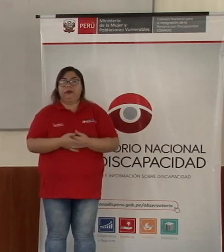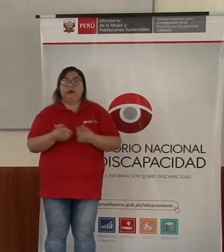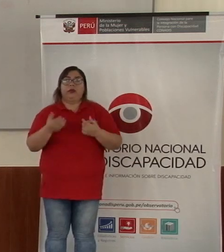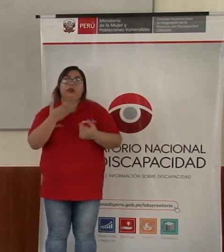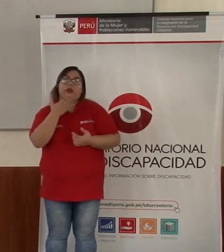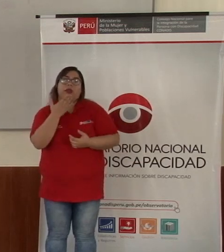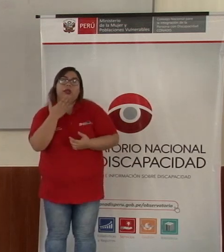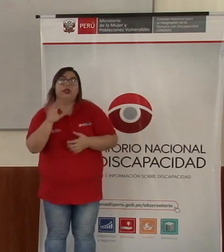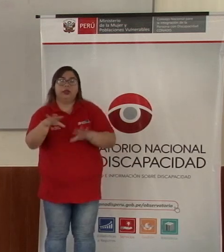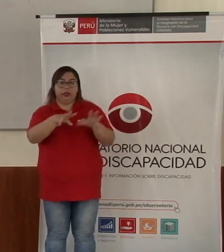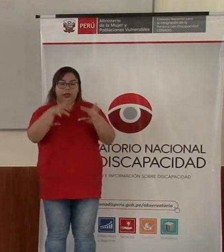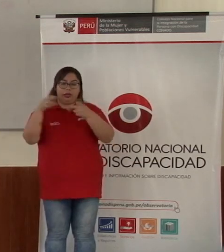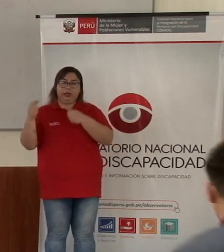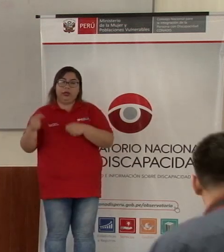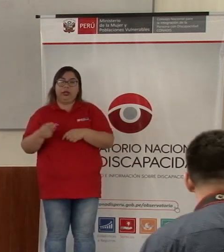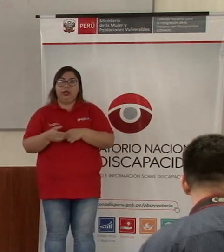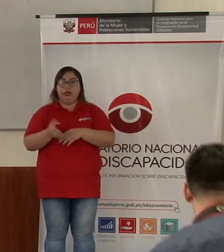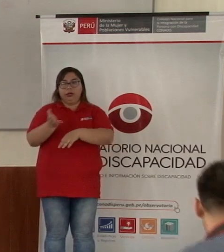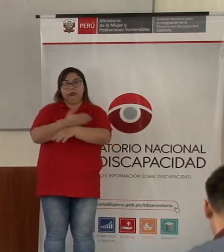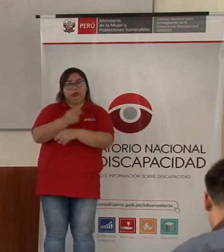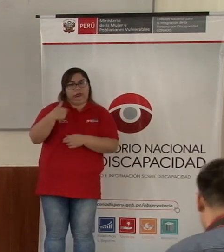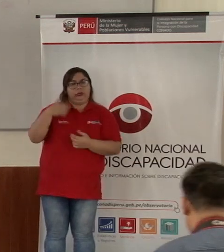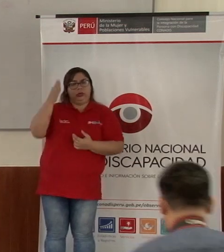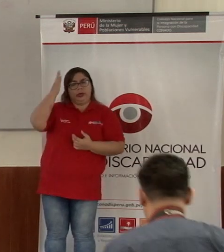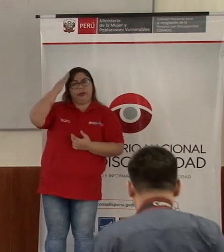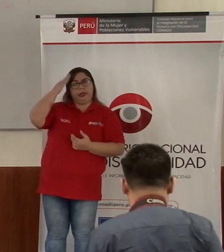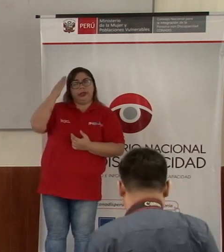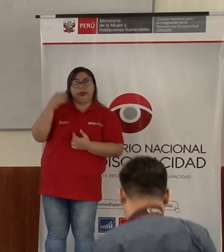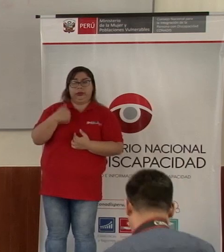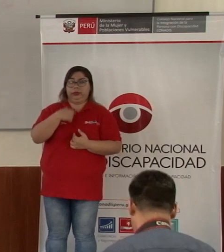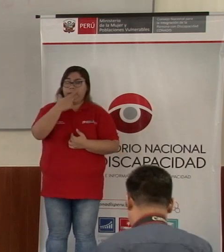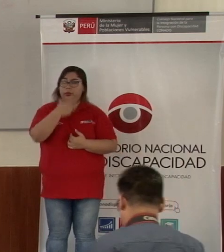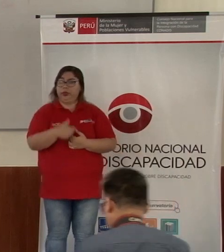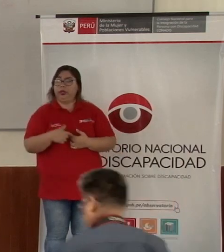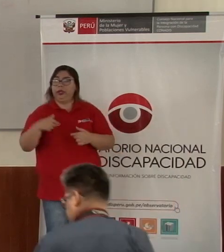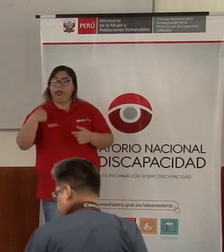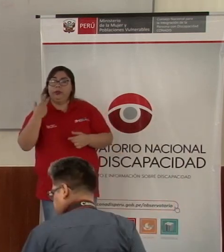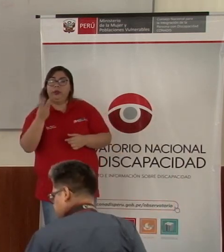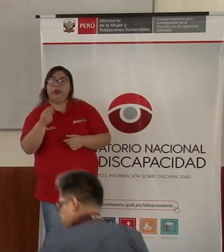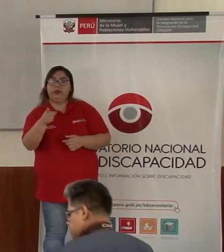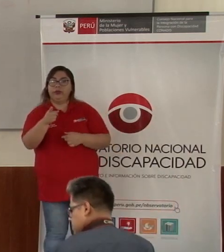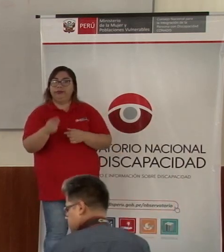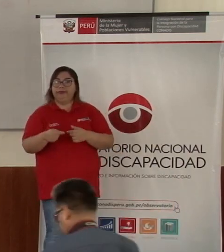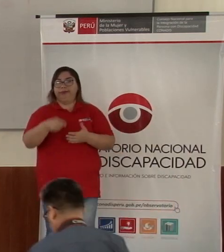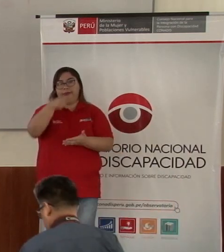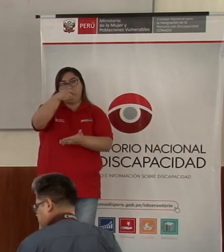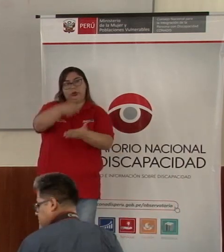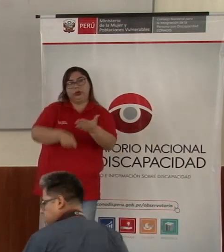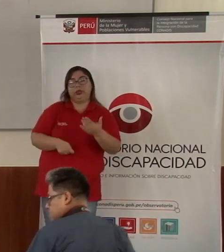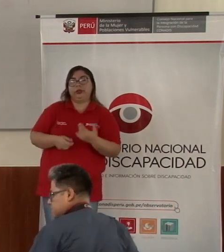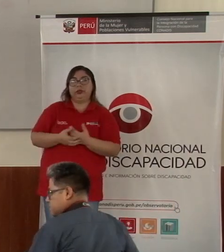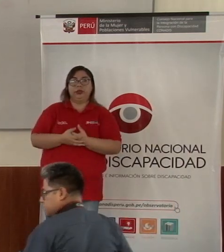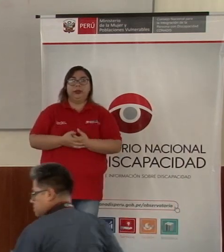quita ese mal gusto de tú ser una persona capaz, totalmente capaz, y que te inicien un proceso de interdicto?